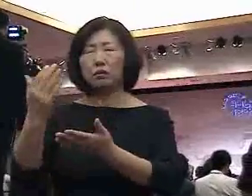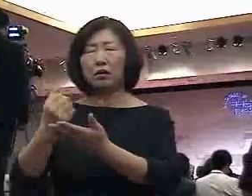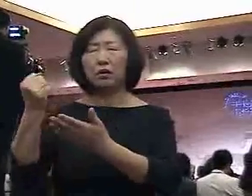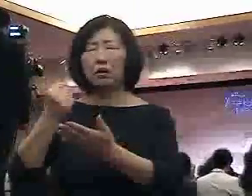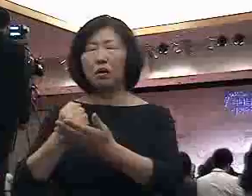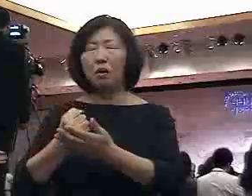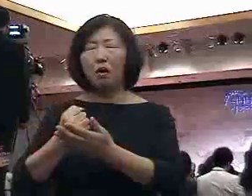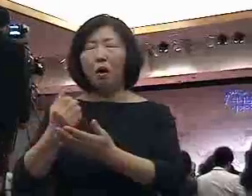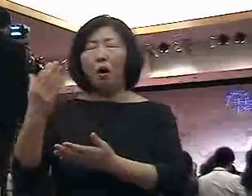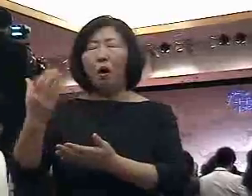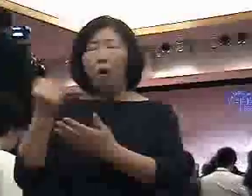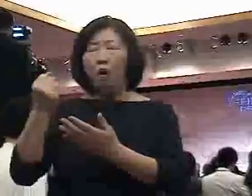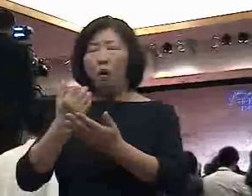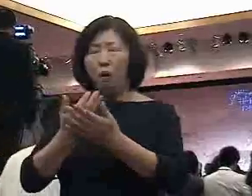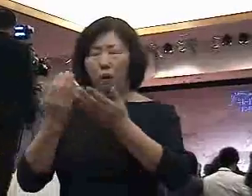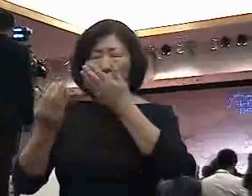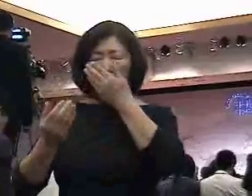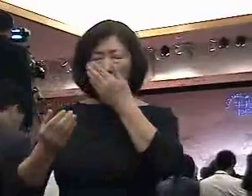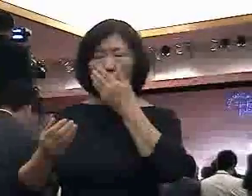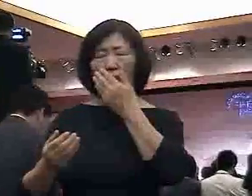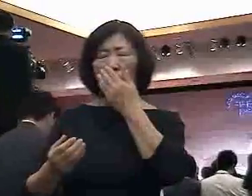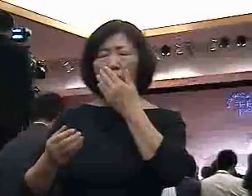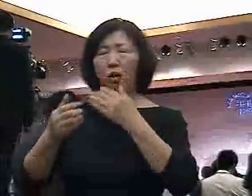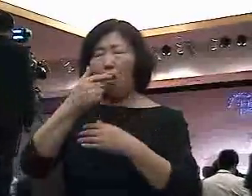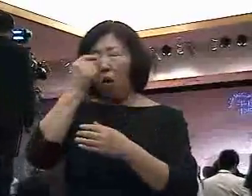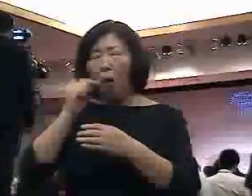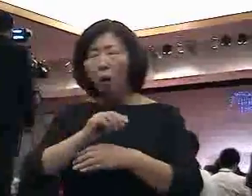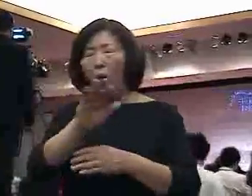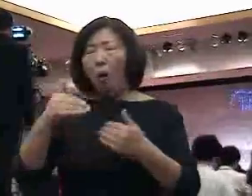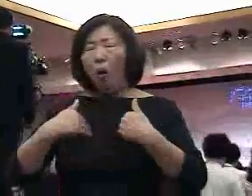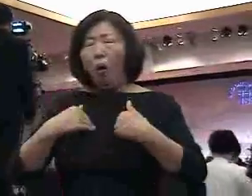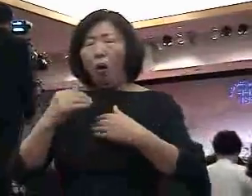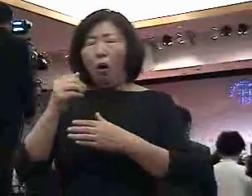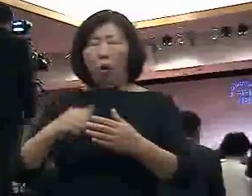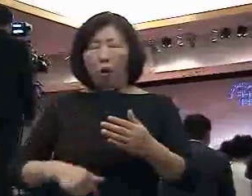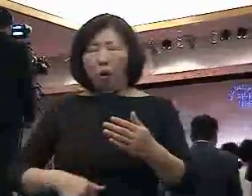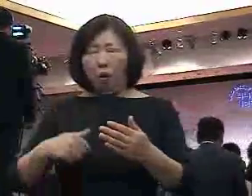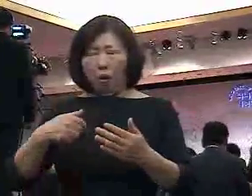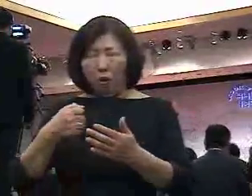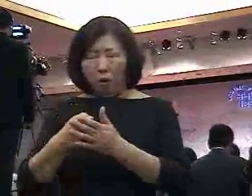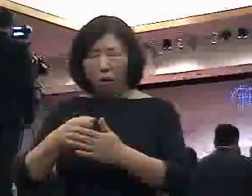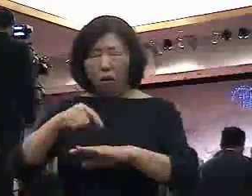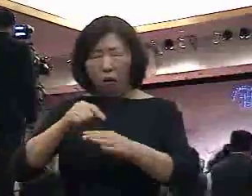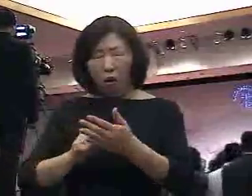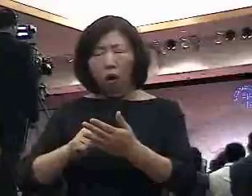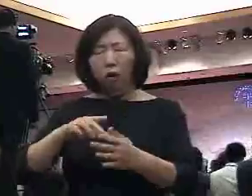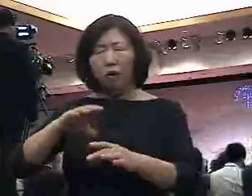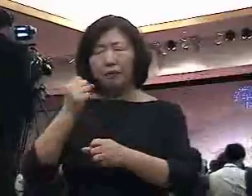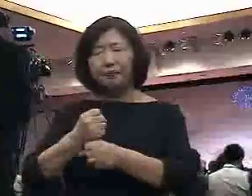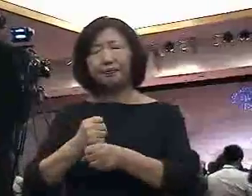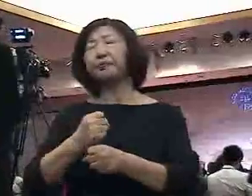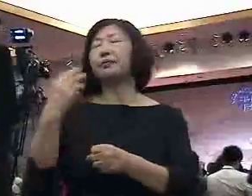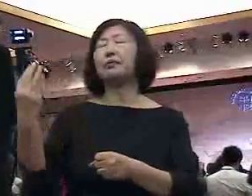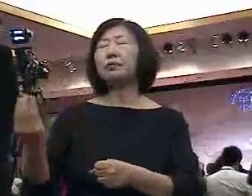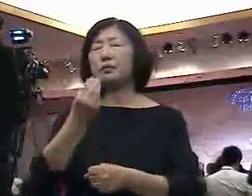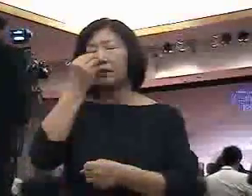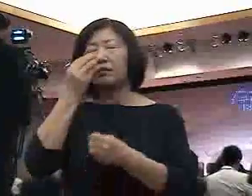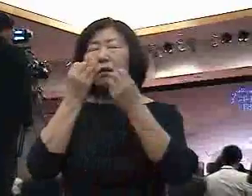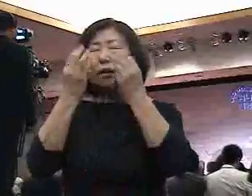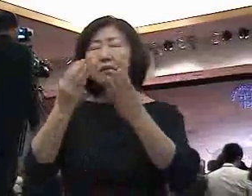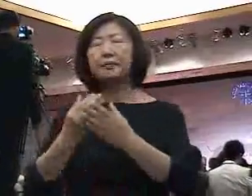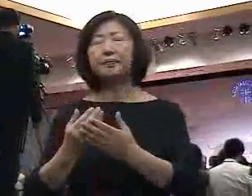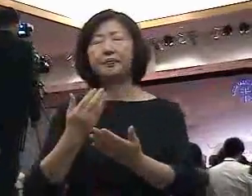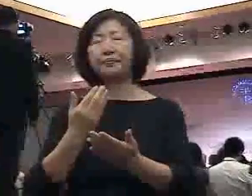받으시고 흠양하옵소서. 부족한 저희들에게 정한 마음을 창조하사 주시고 거룩한 영을